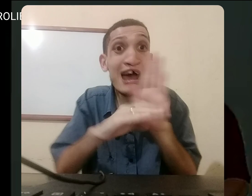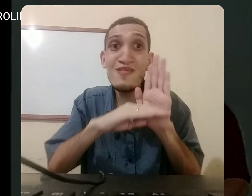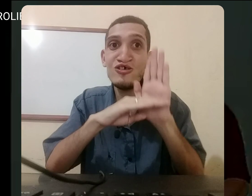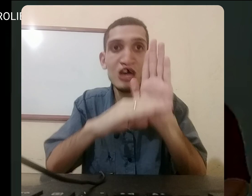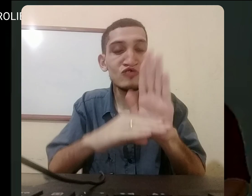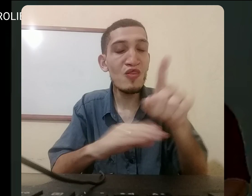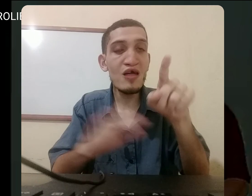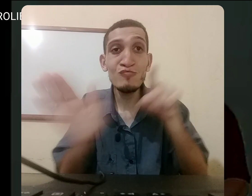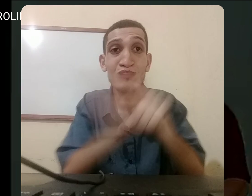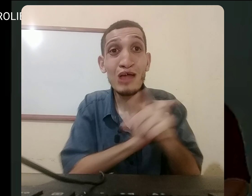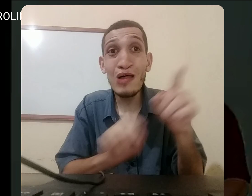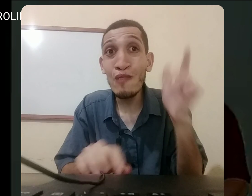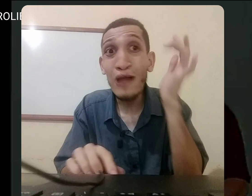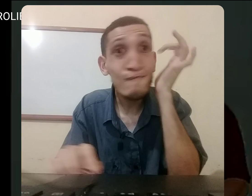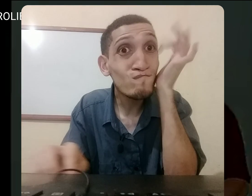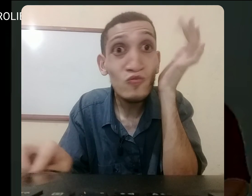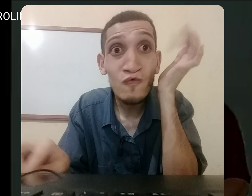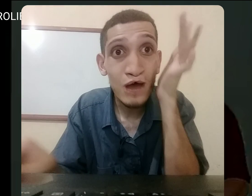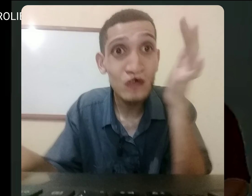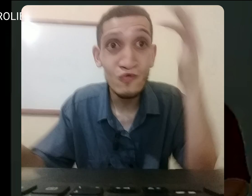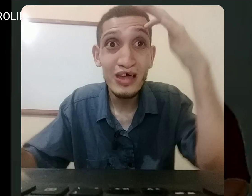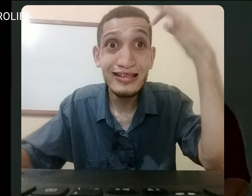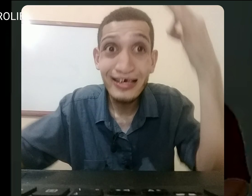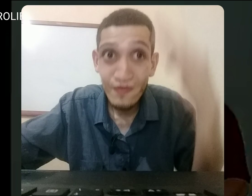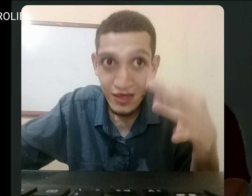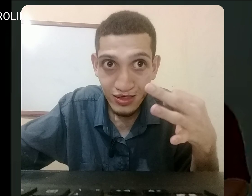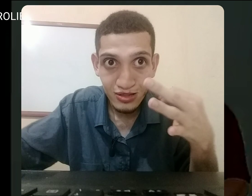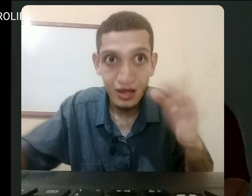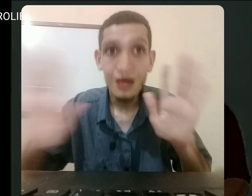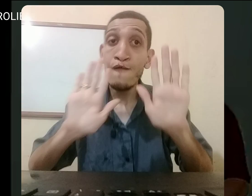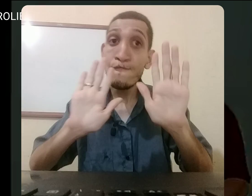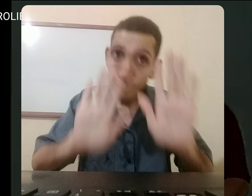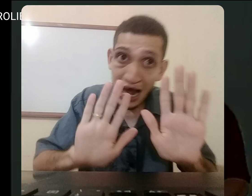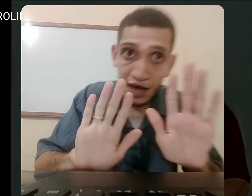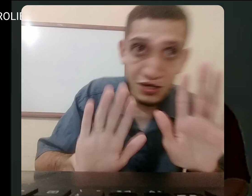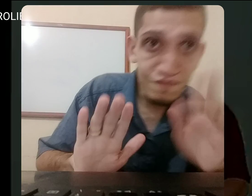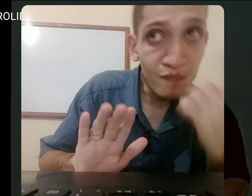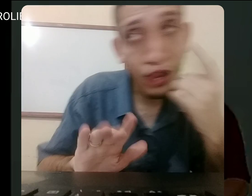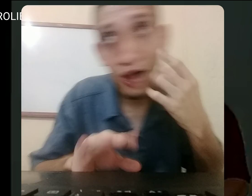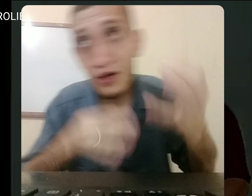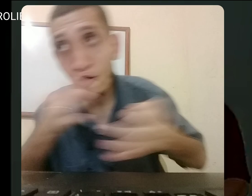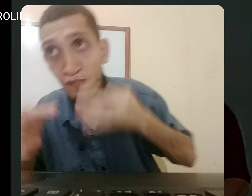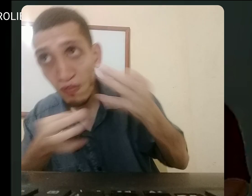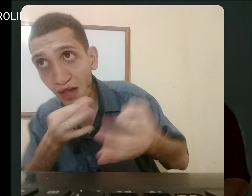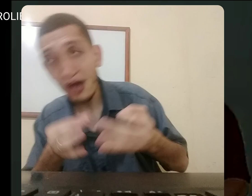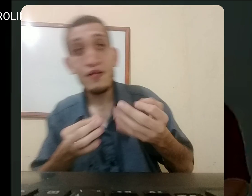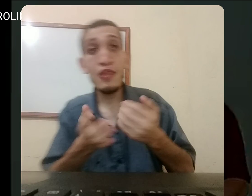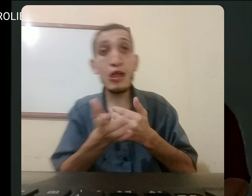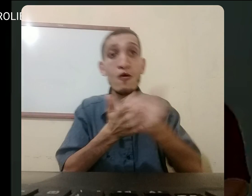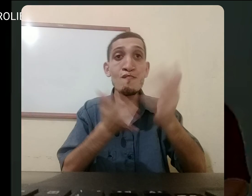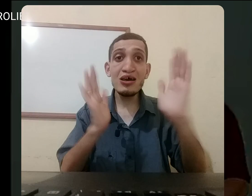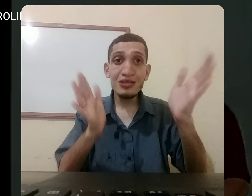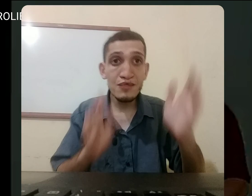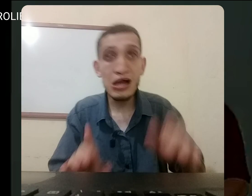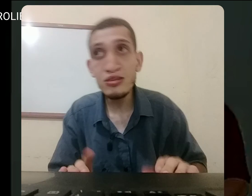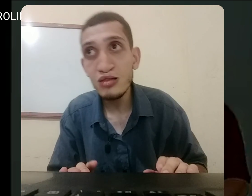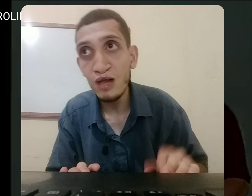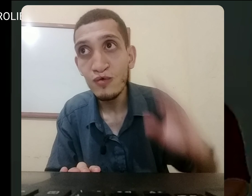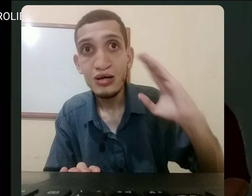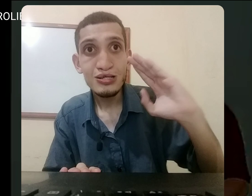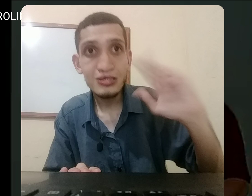nada e a vida aqui já tá muito fácil, eu tenho certeza. Mas, vamos lá, né? Como é que tá? Ela começa